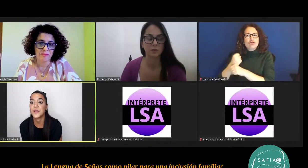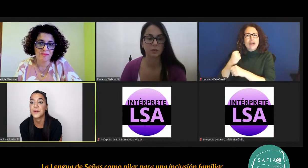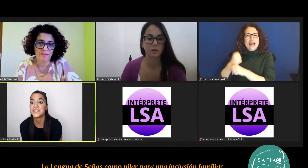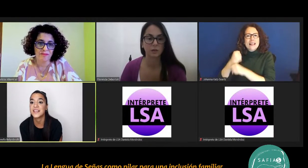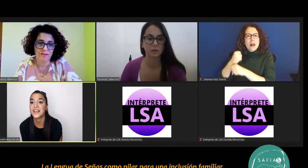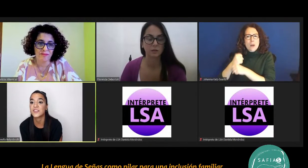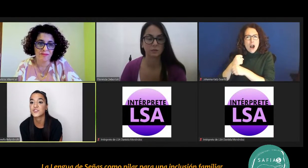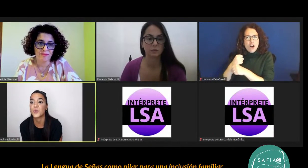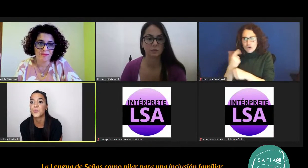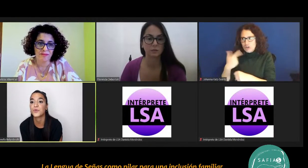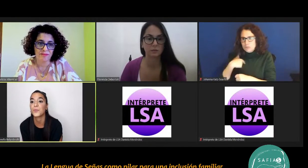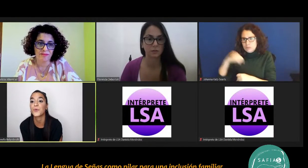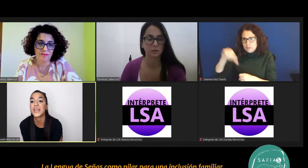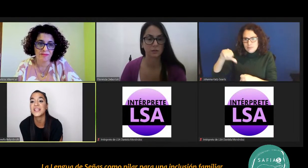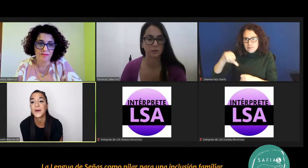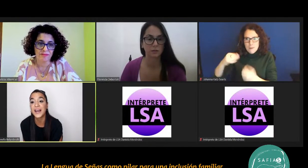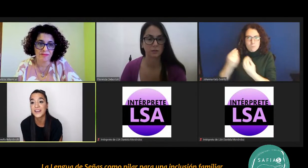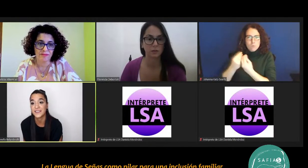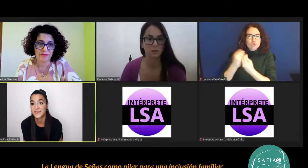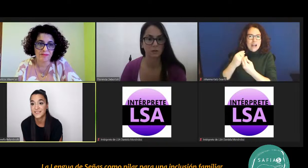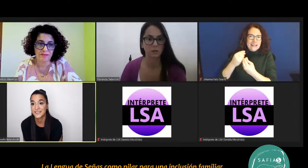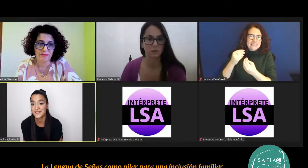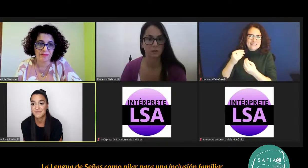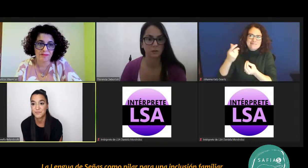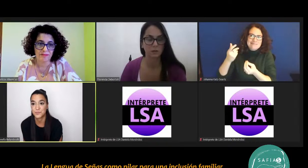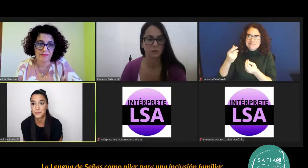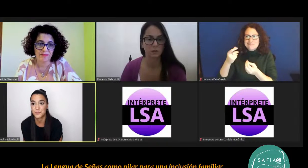en la universidad, yo no podía trabajar,